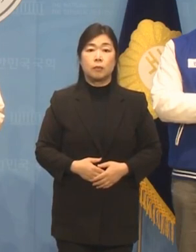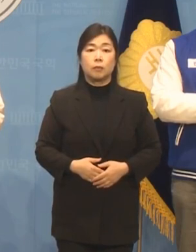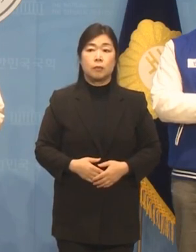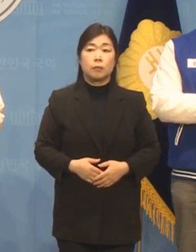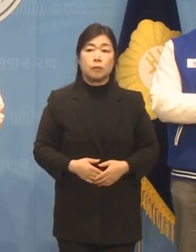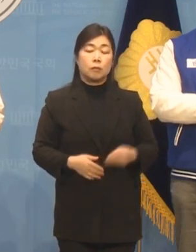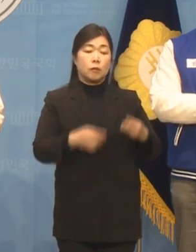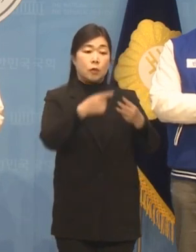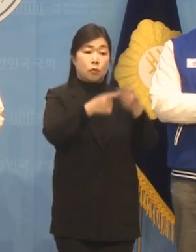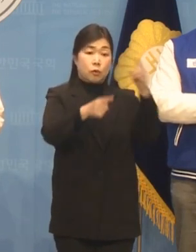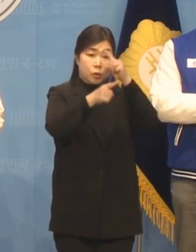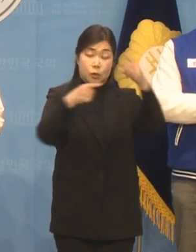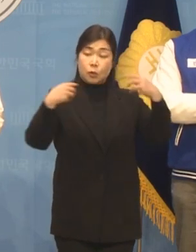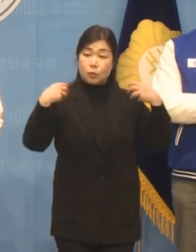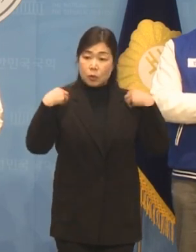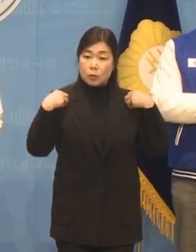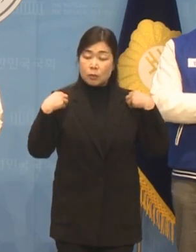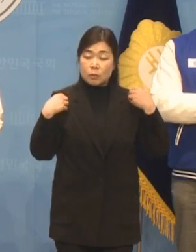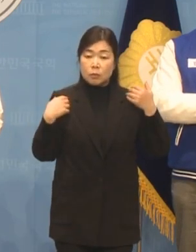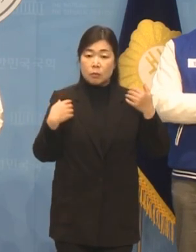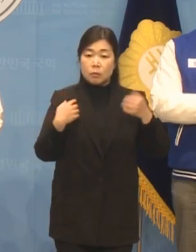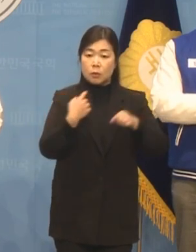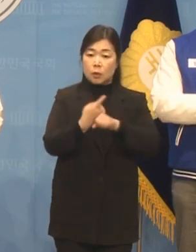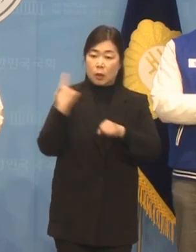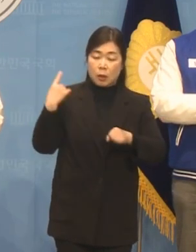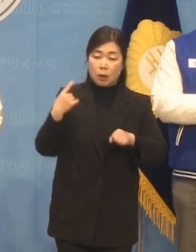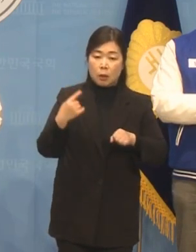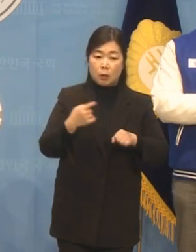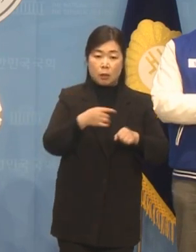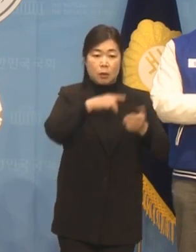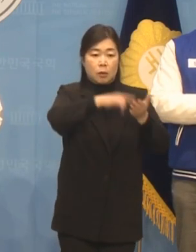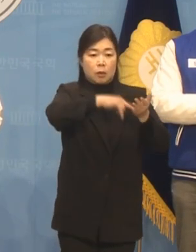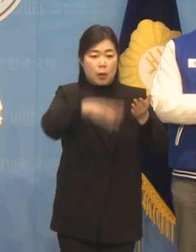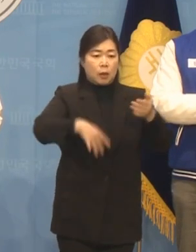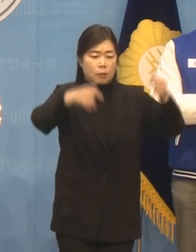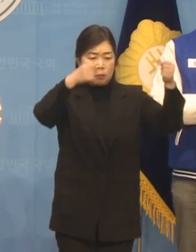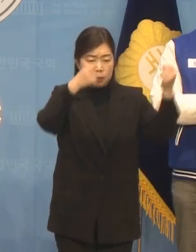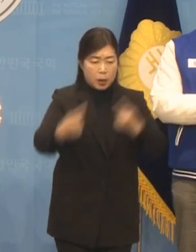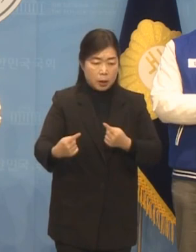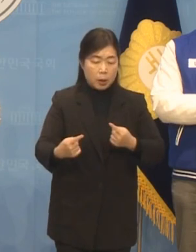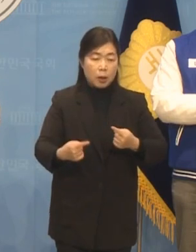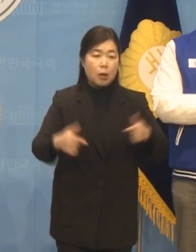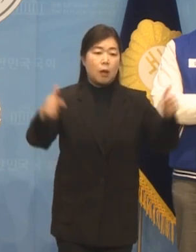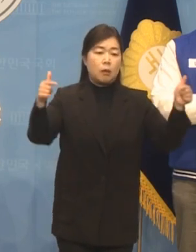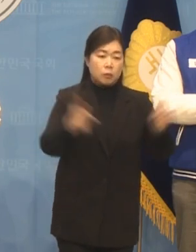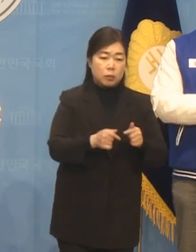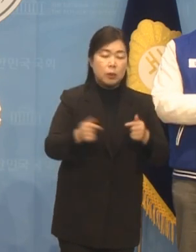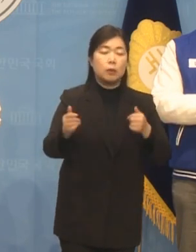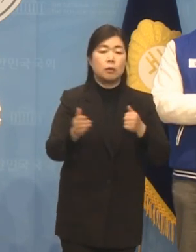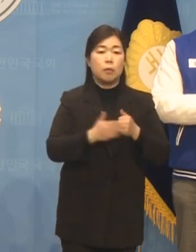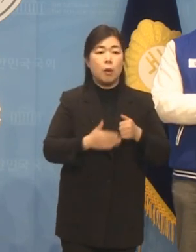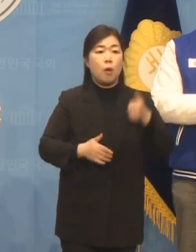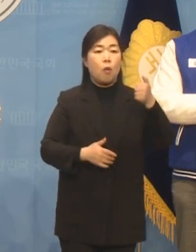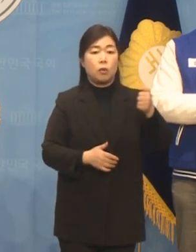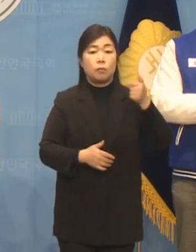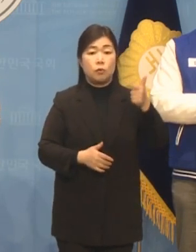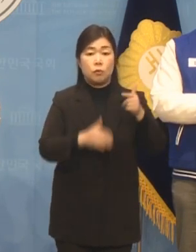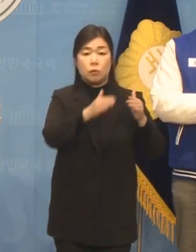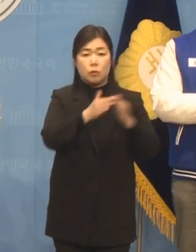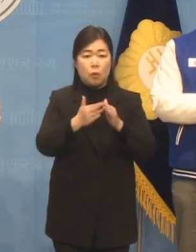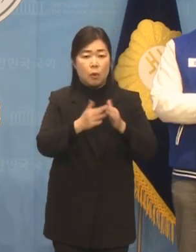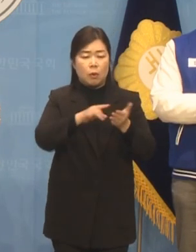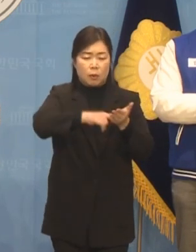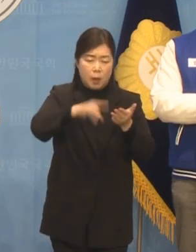윤석열 정부는 지난해 대규모 감세 정책으로 56조 원이라는 역대급 세수